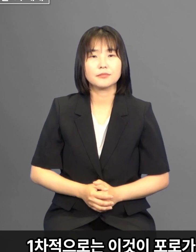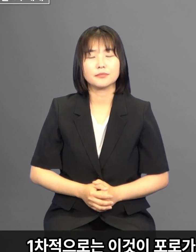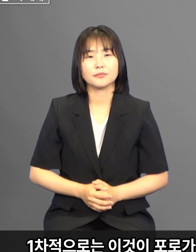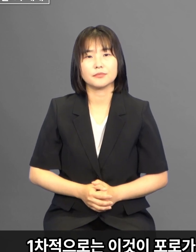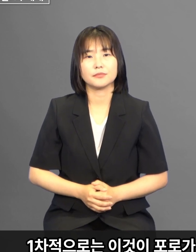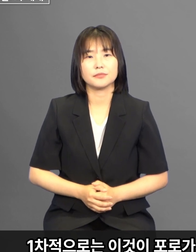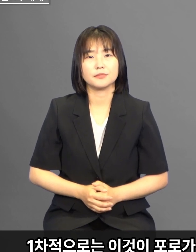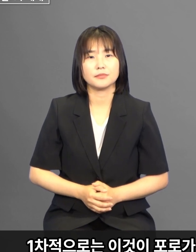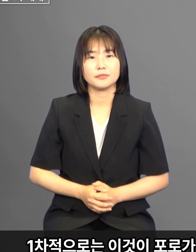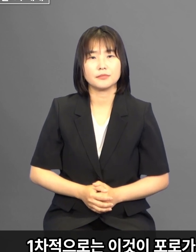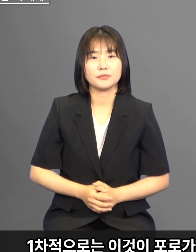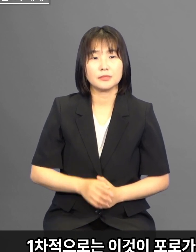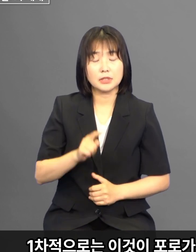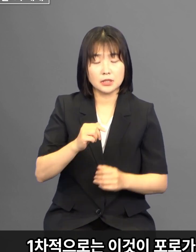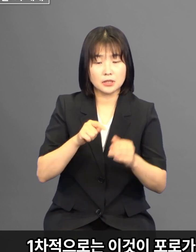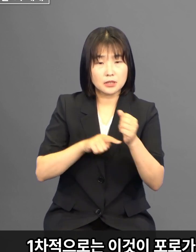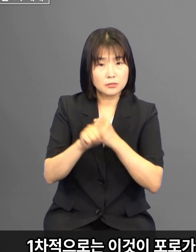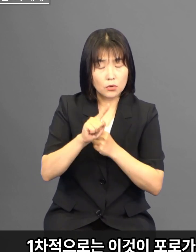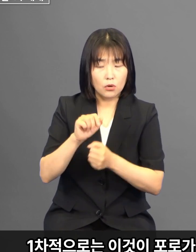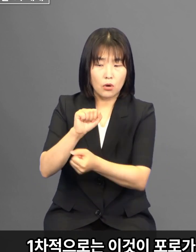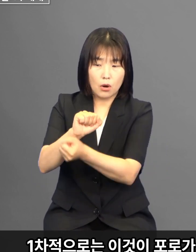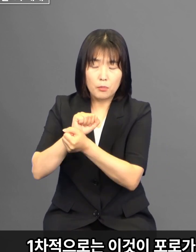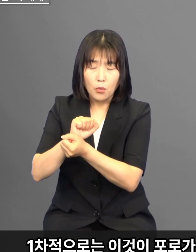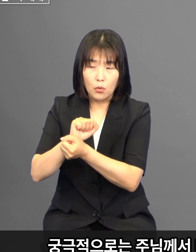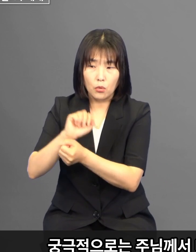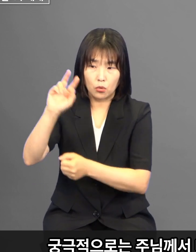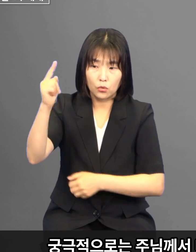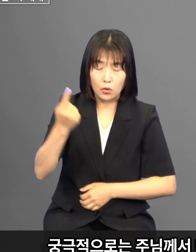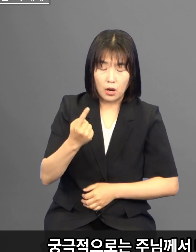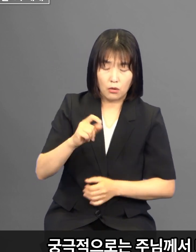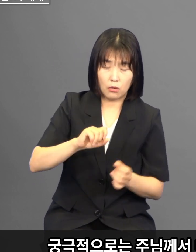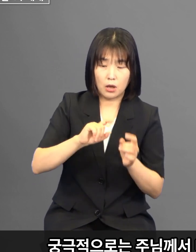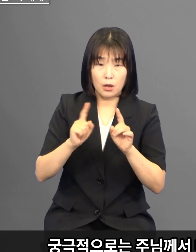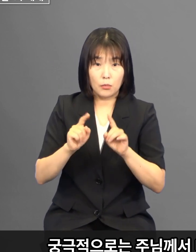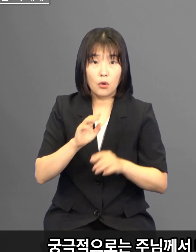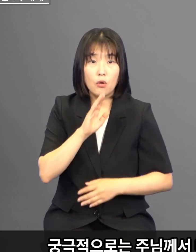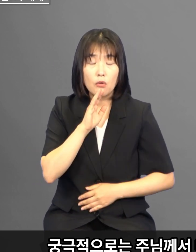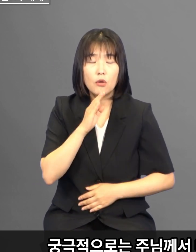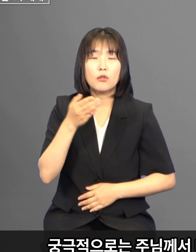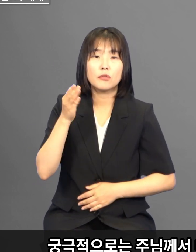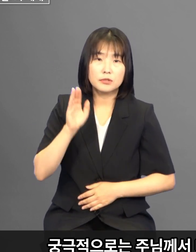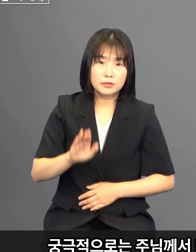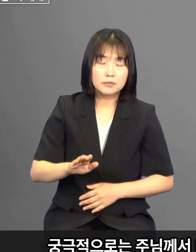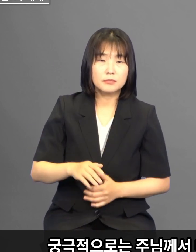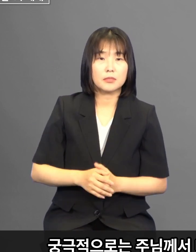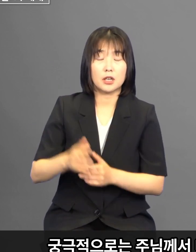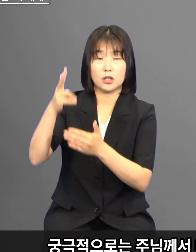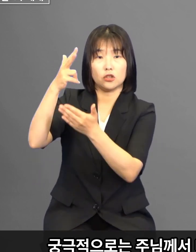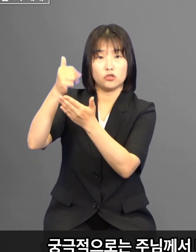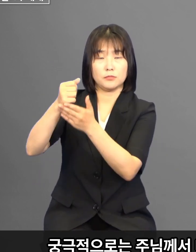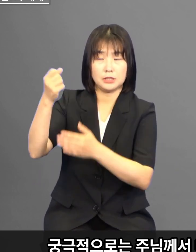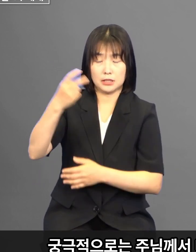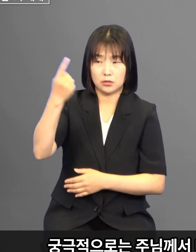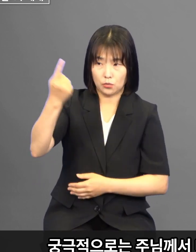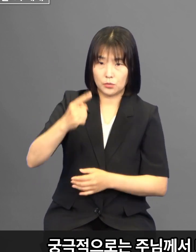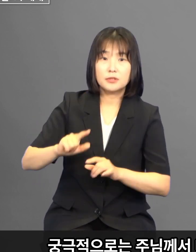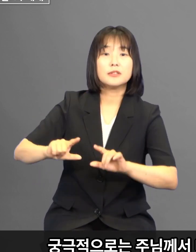1차적으로는 이것이 포로가 돌아오고 회복한다는 것을 보여주지만 궁극적으로는 주님께서 다시 오시는